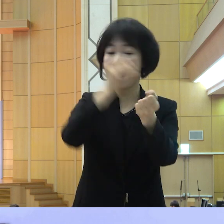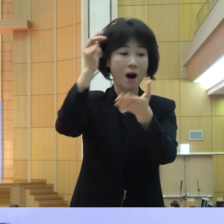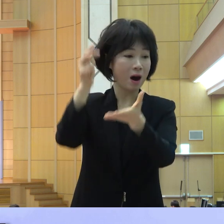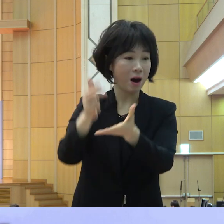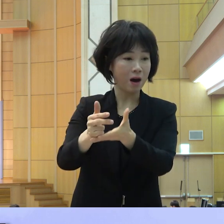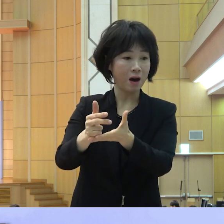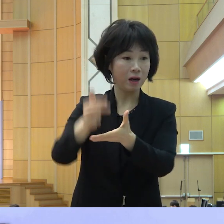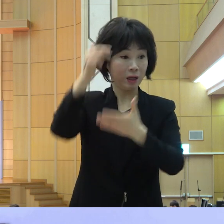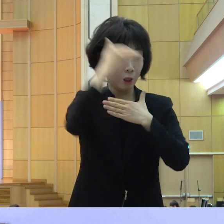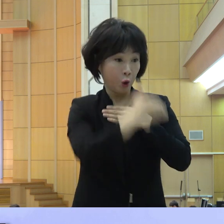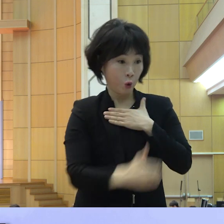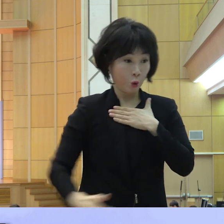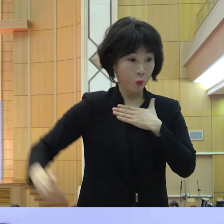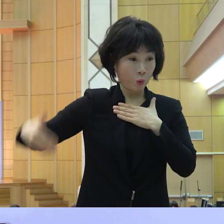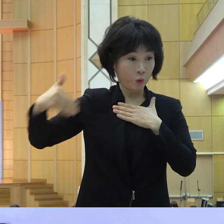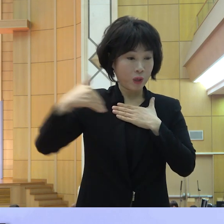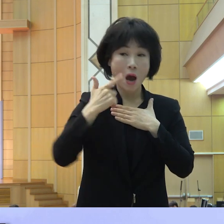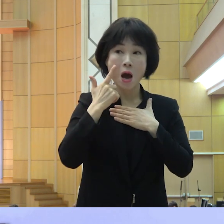힘은